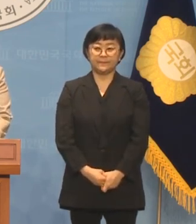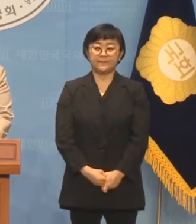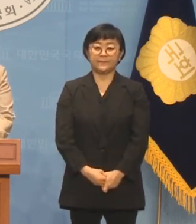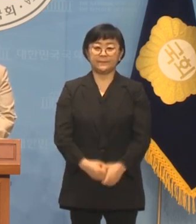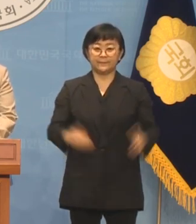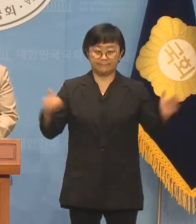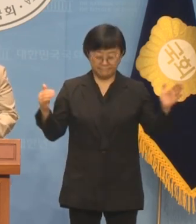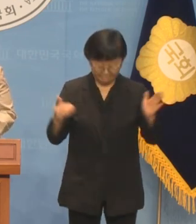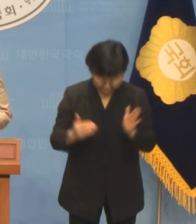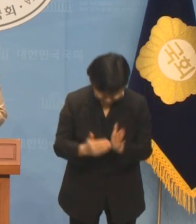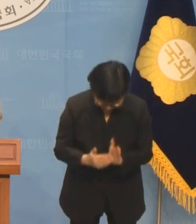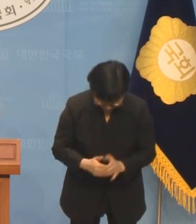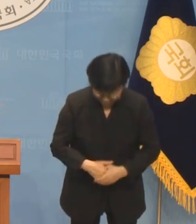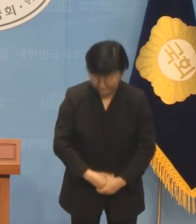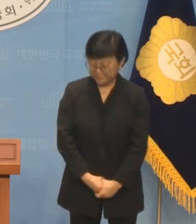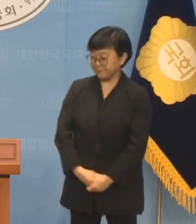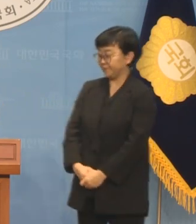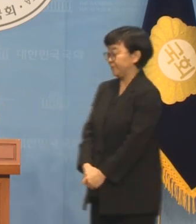이상입니다.